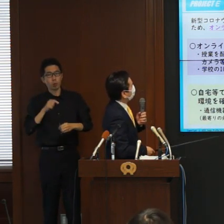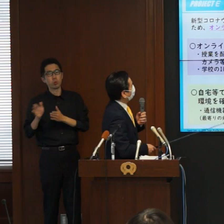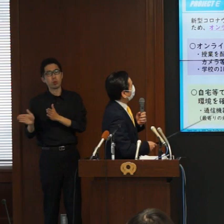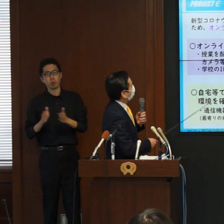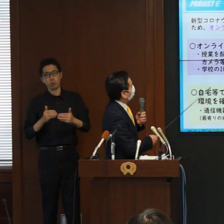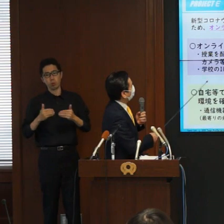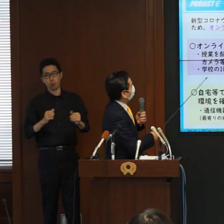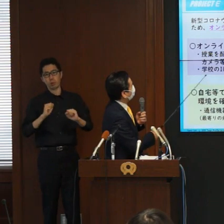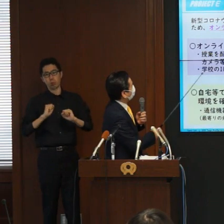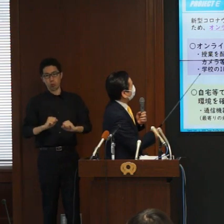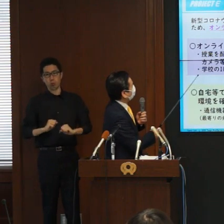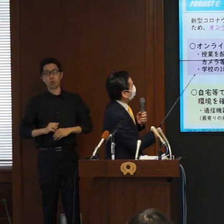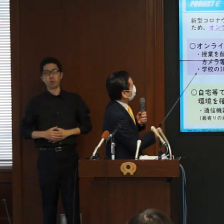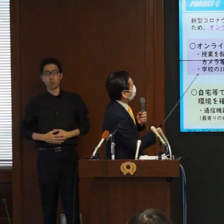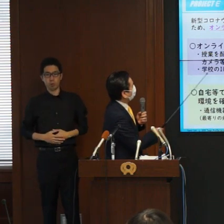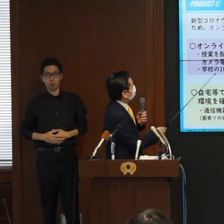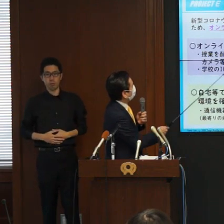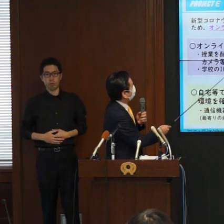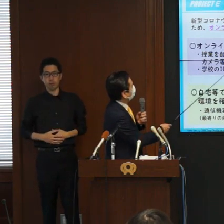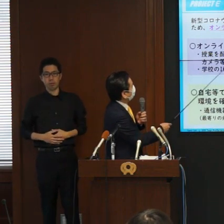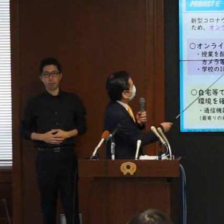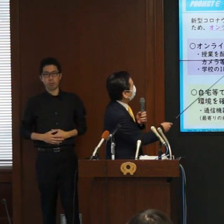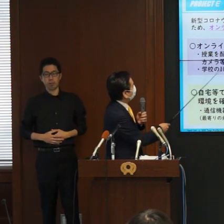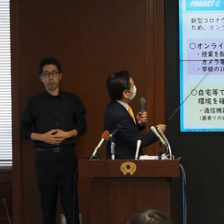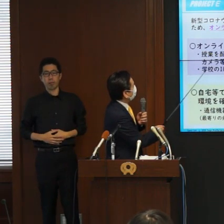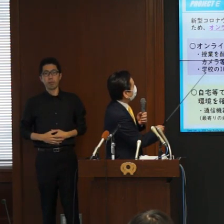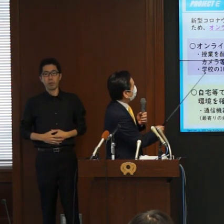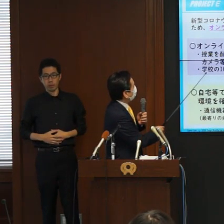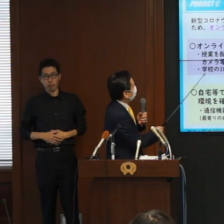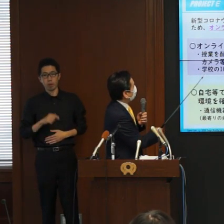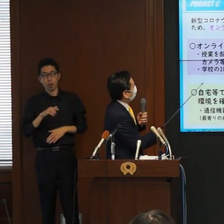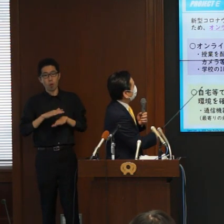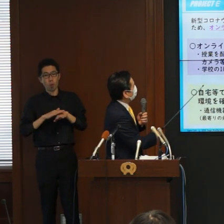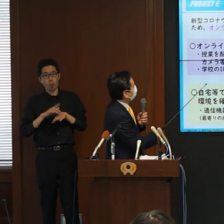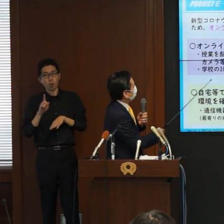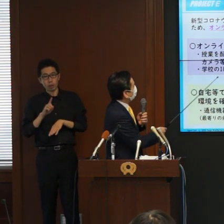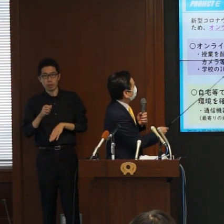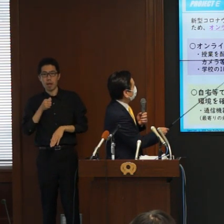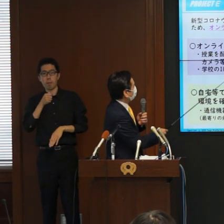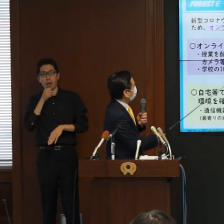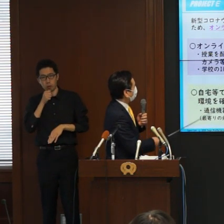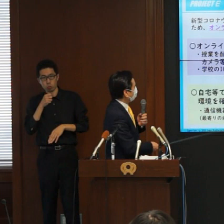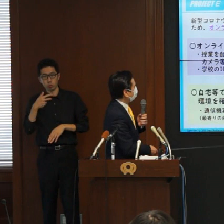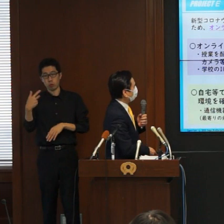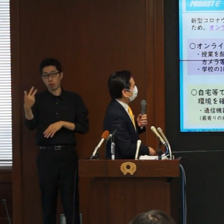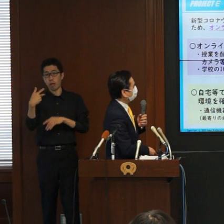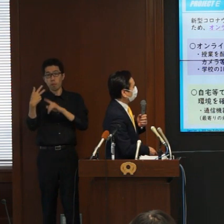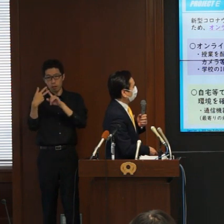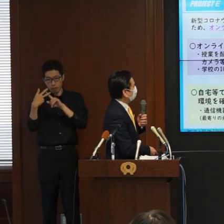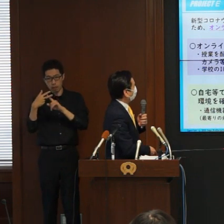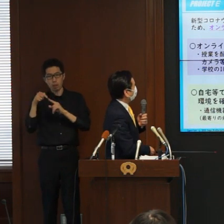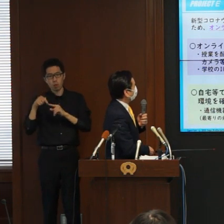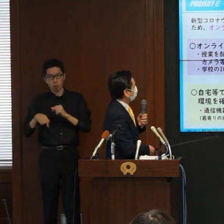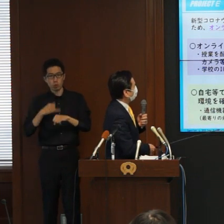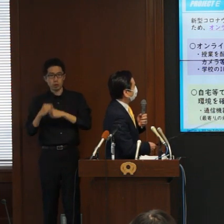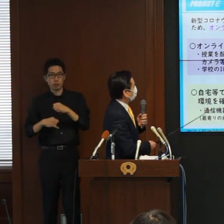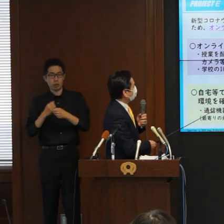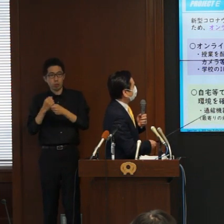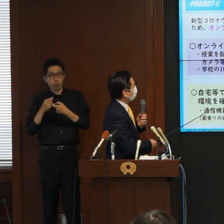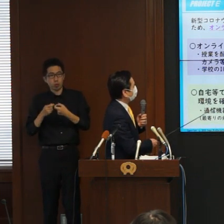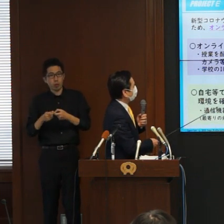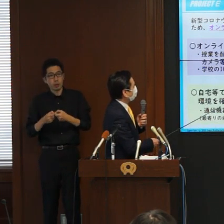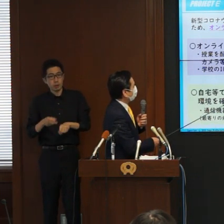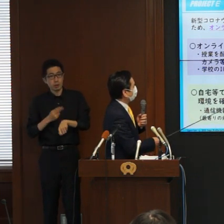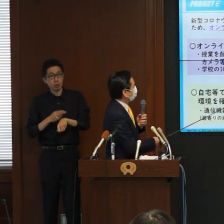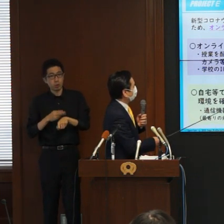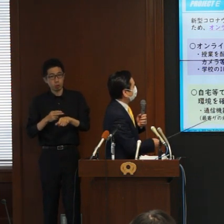。さまざまなマイク、カメラ、それから技術者の配置ですとか、それから自